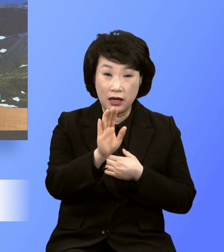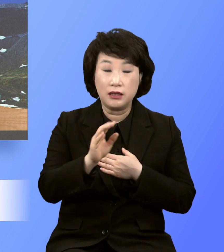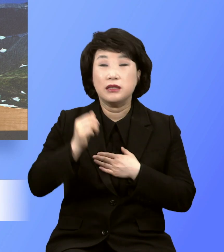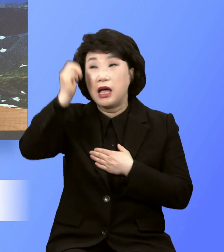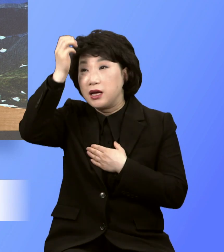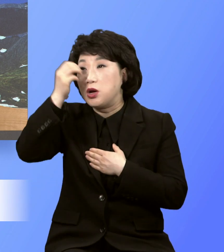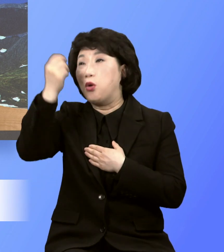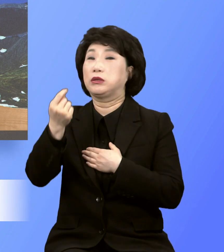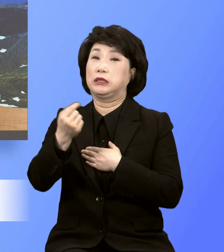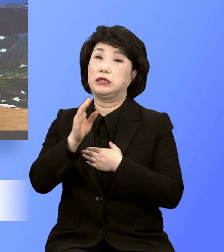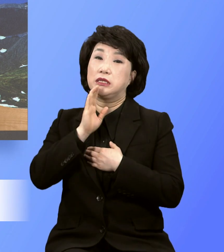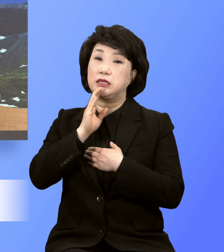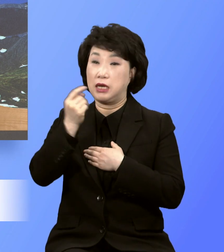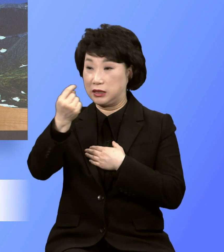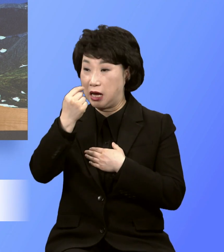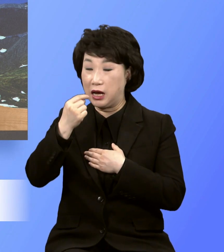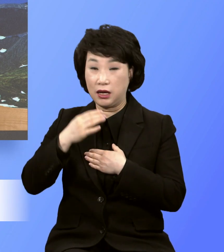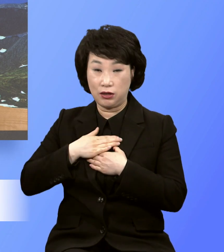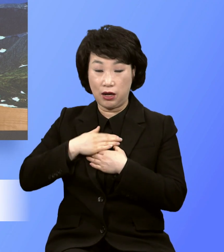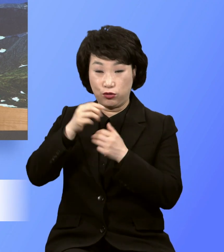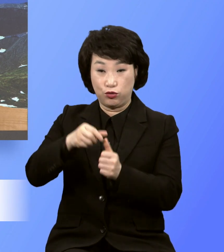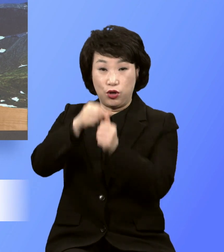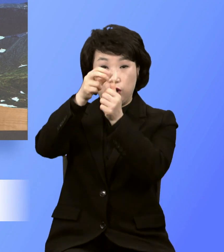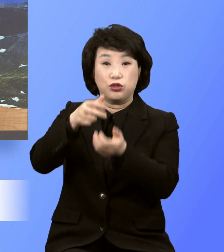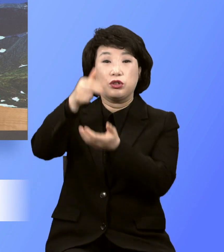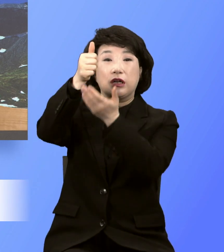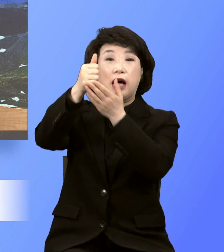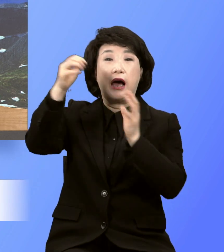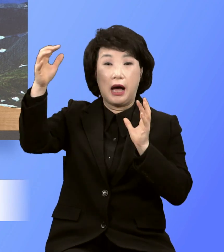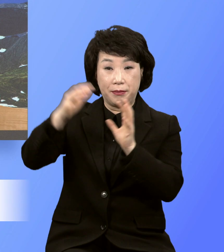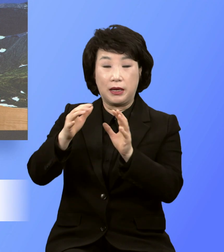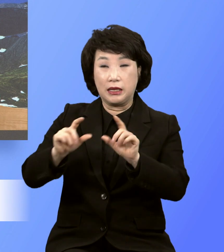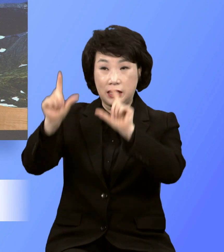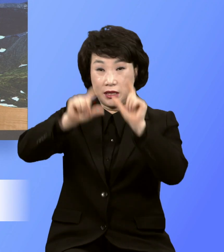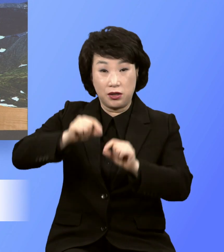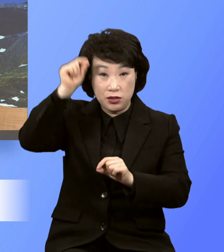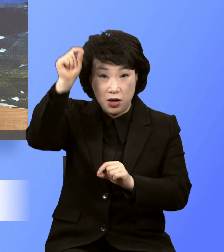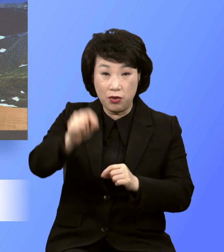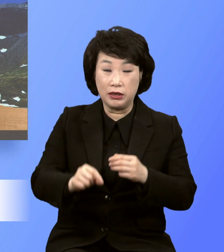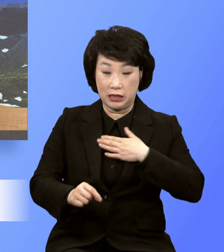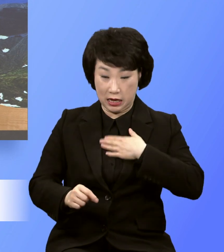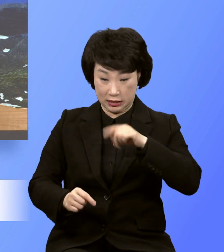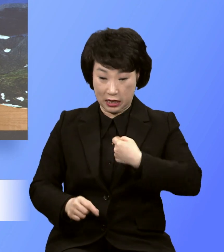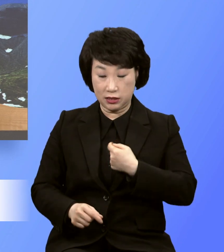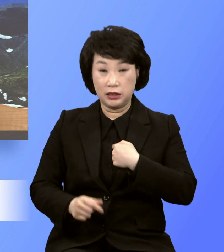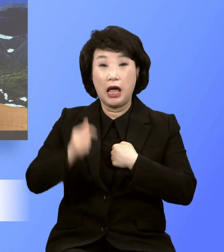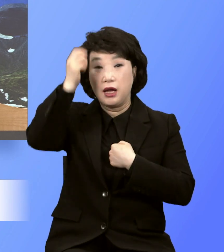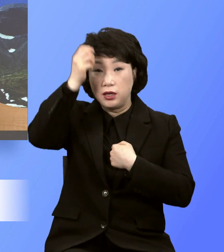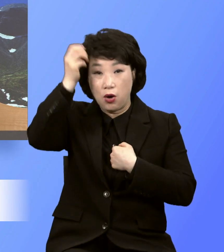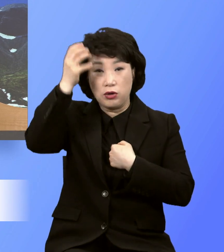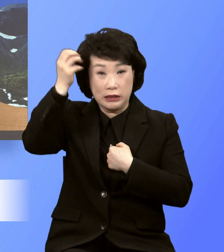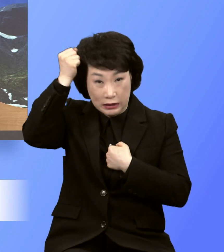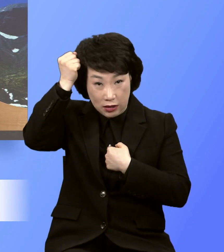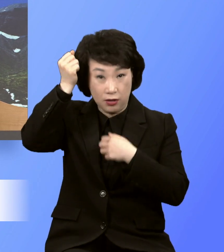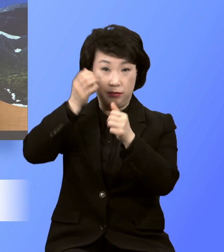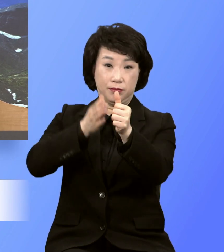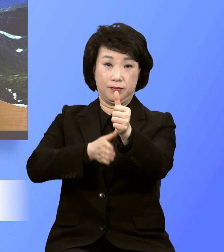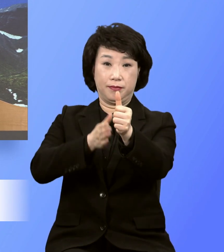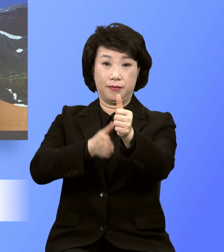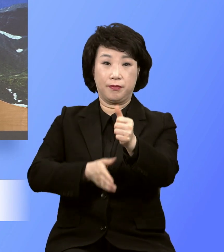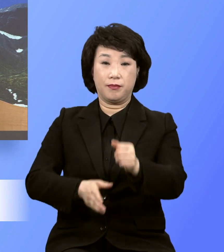나의 영혼이 구원의 주님과 함께 영원히 살아야 할 나 자신임을 절대 잊지 말아야